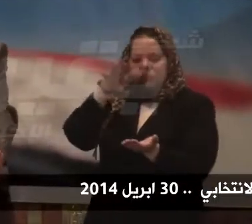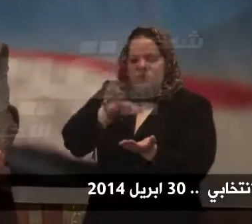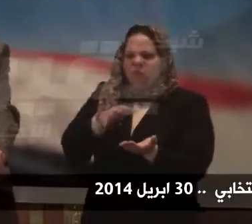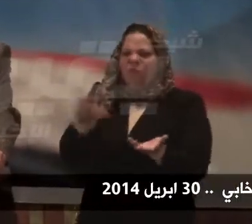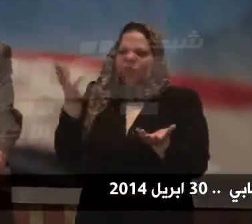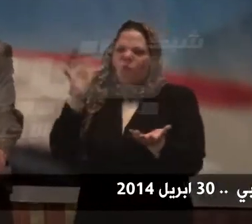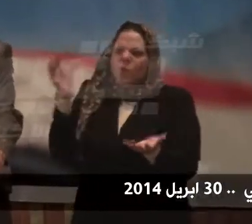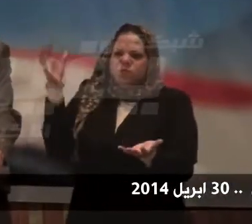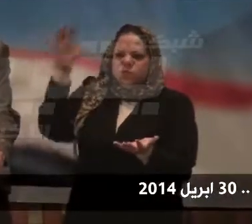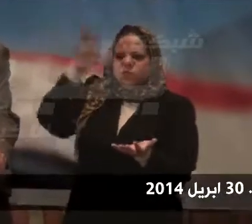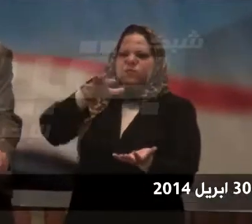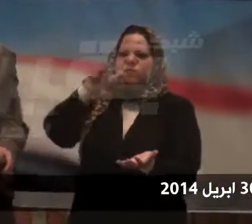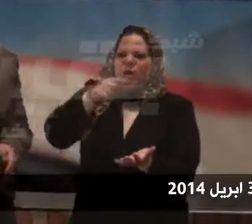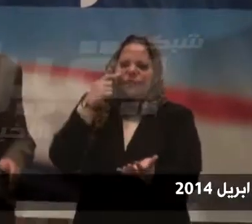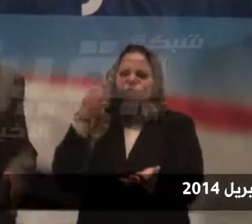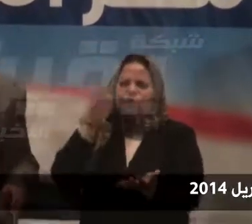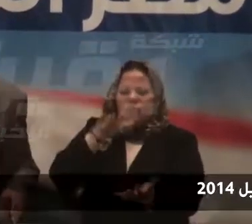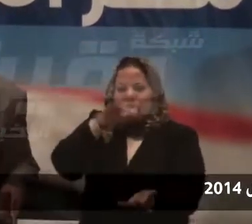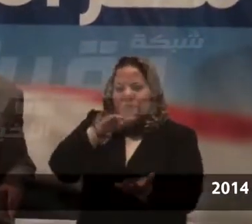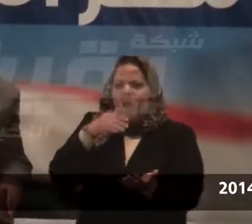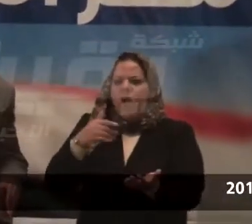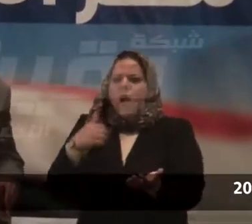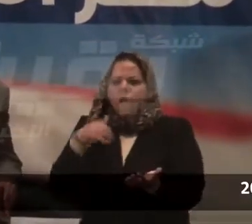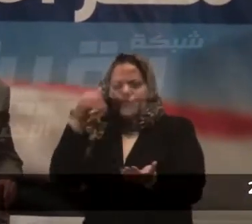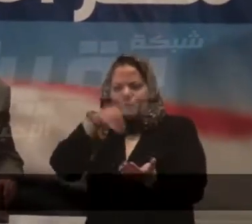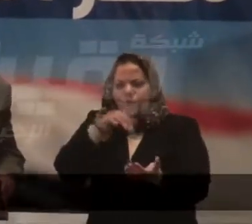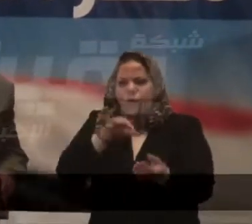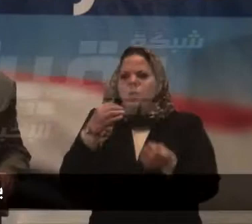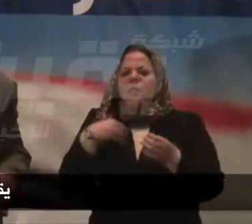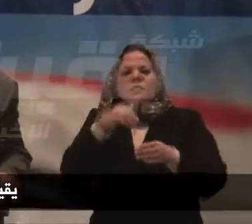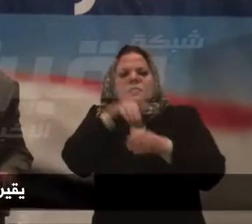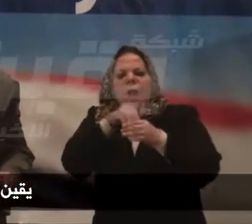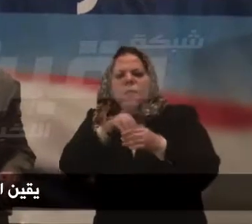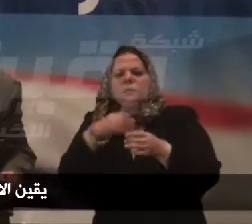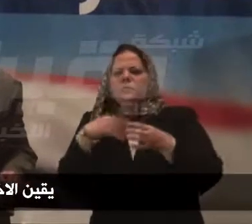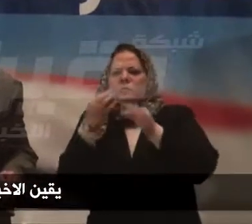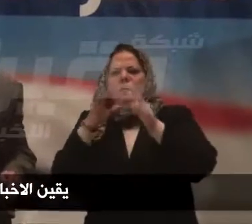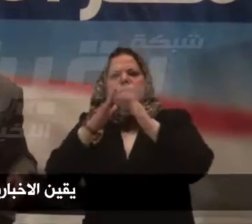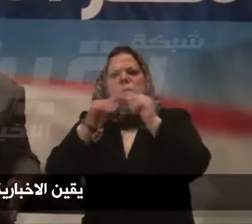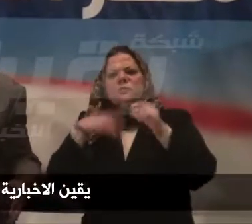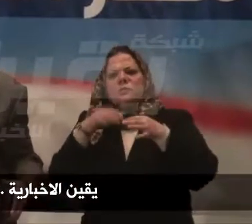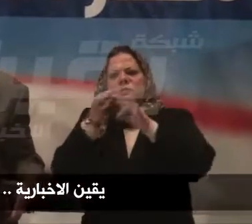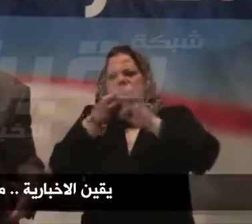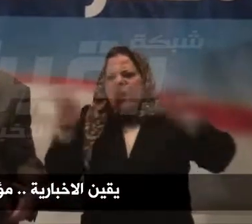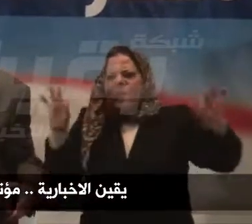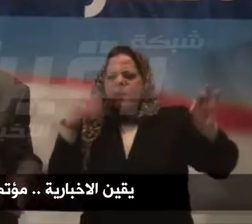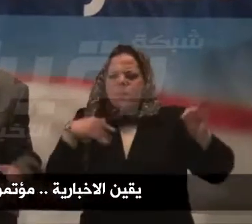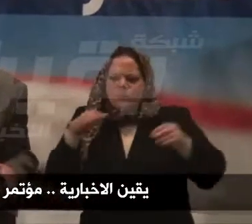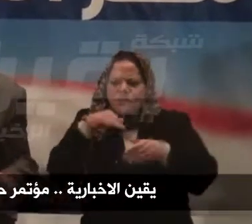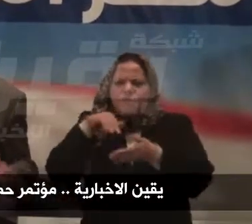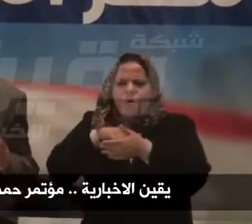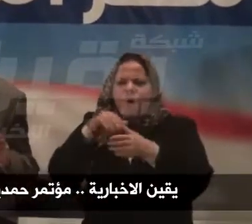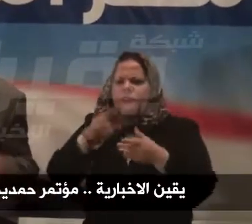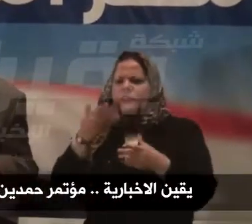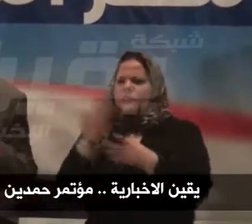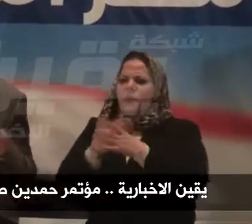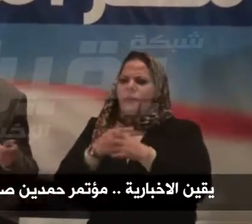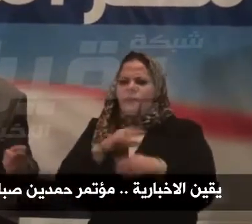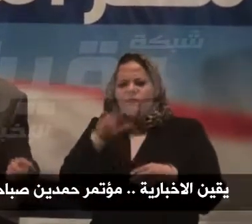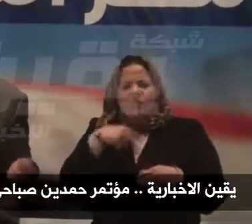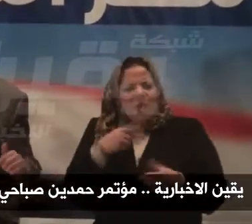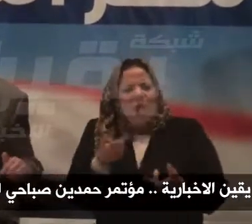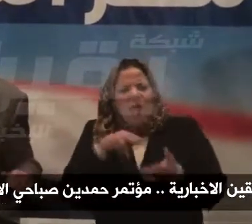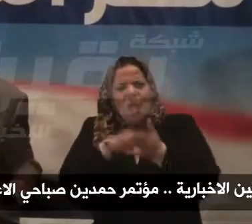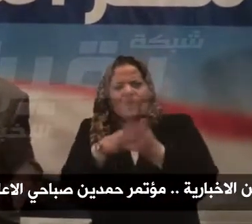تكامل. فنحن نهدف إلى التكامل بين مقدمي الخدمات الصحية في مصر حتى لا نحتاج إلى